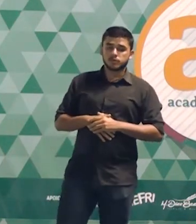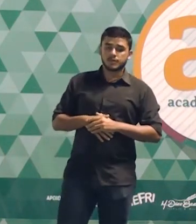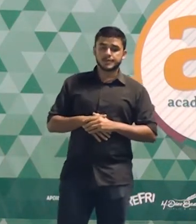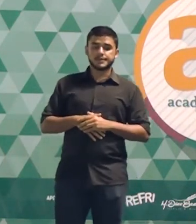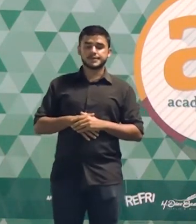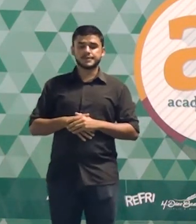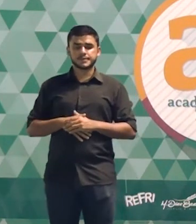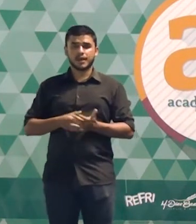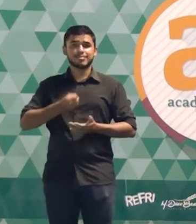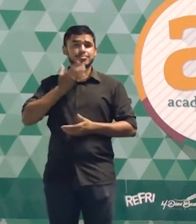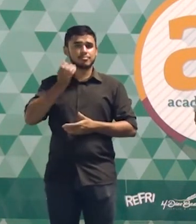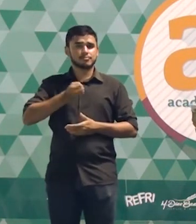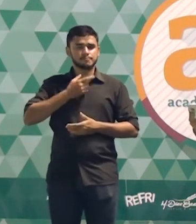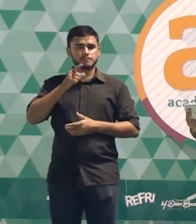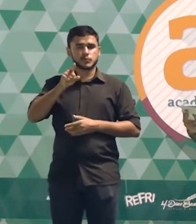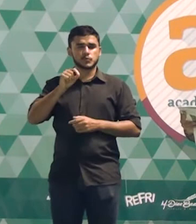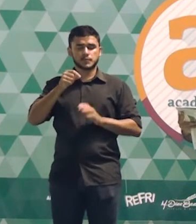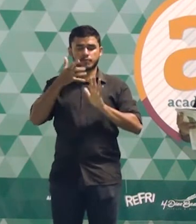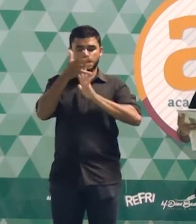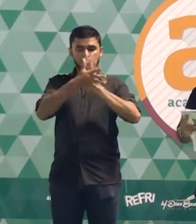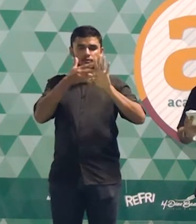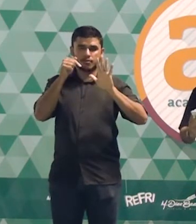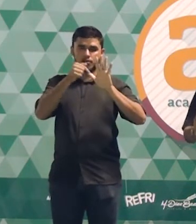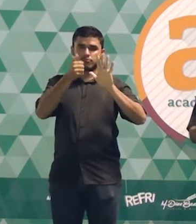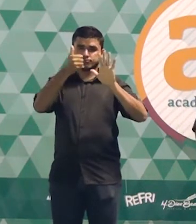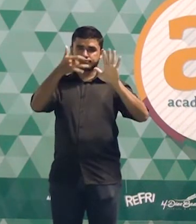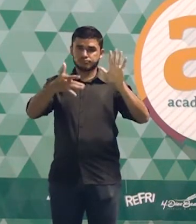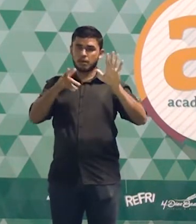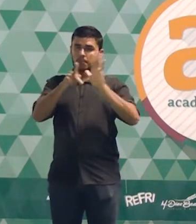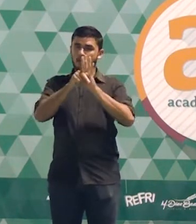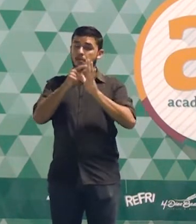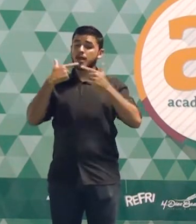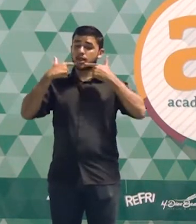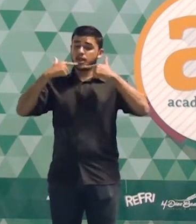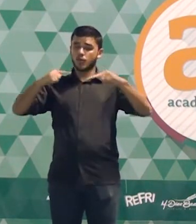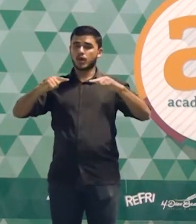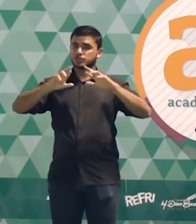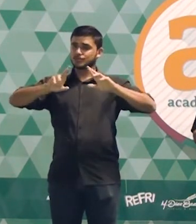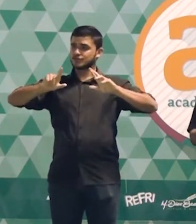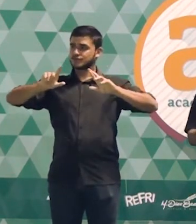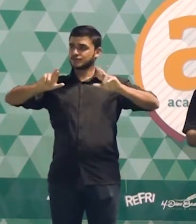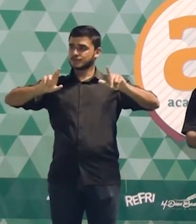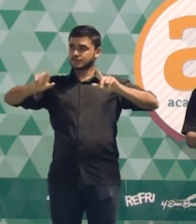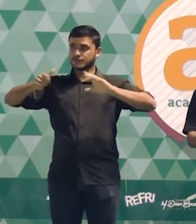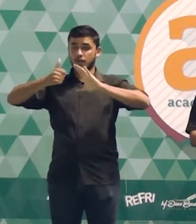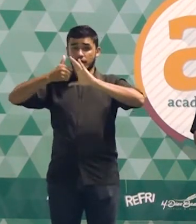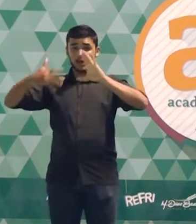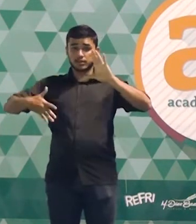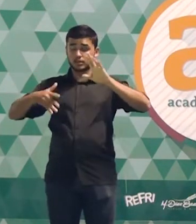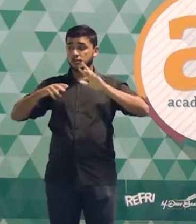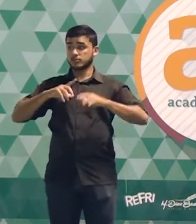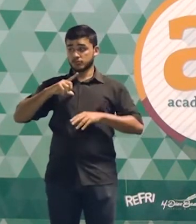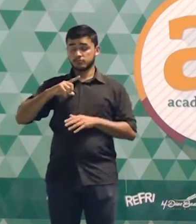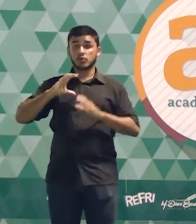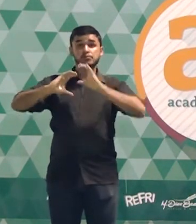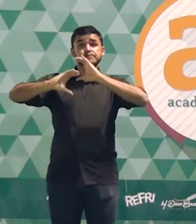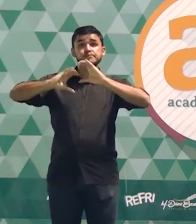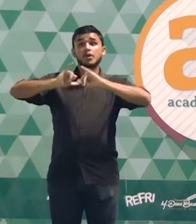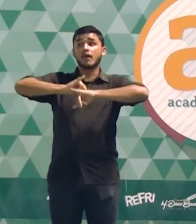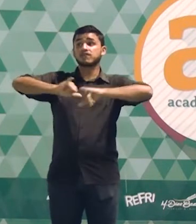pode apresentar indícios de funções da linguagem diferentes, dependendo de seu propósito